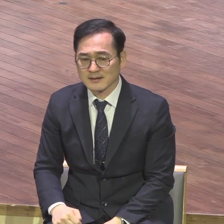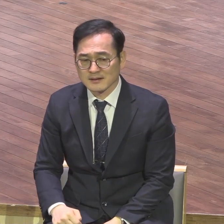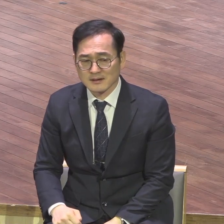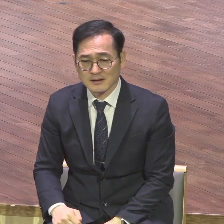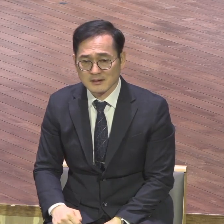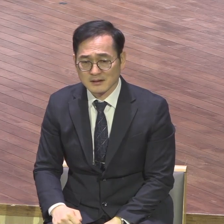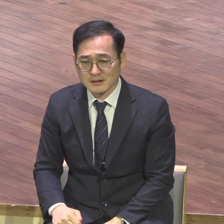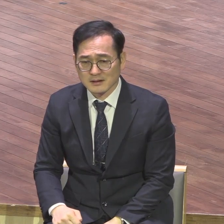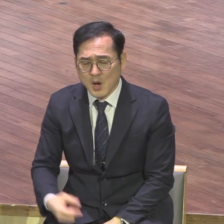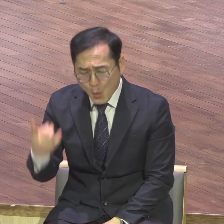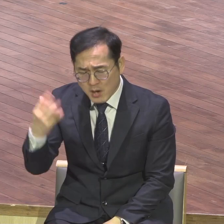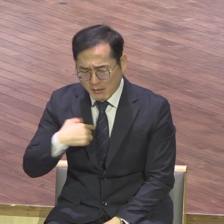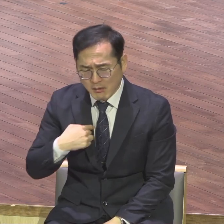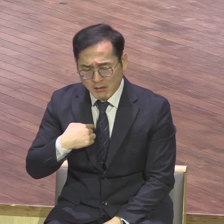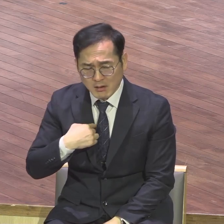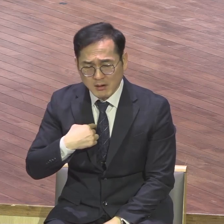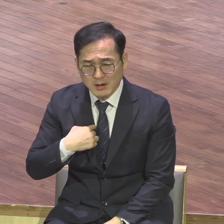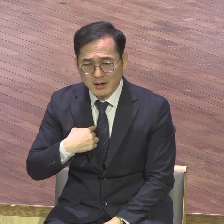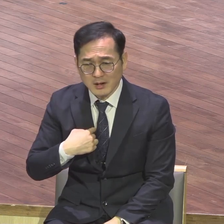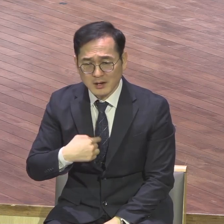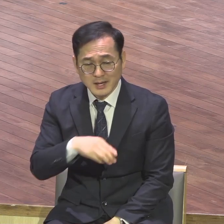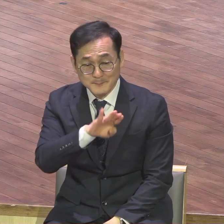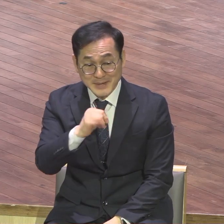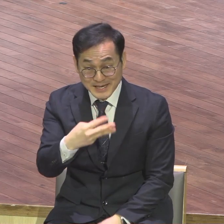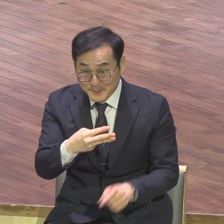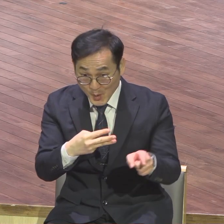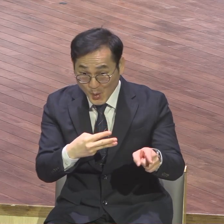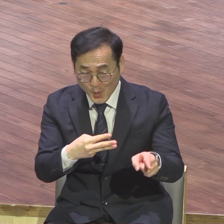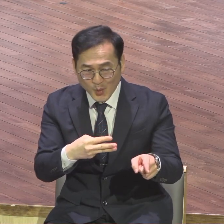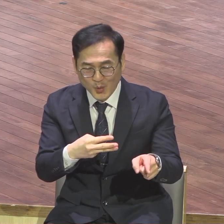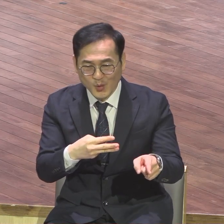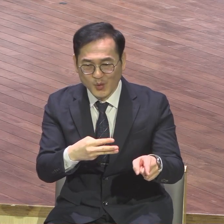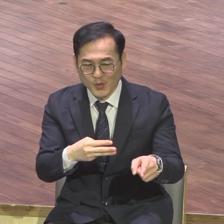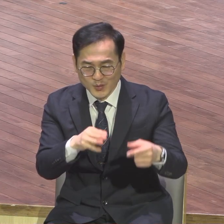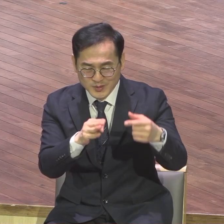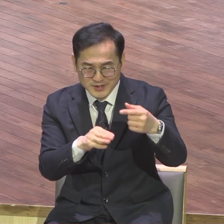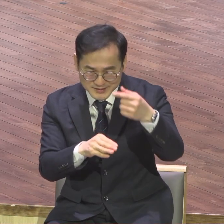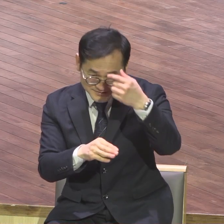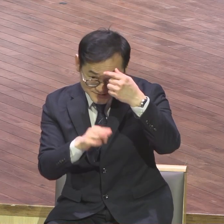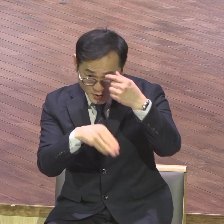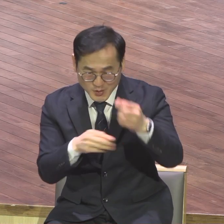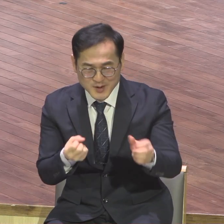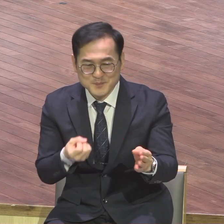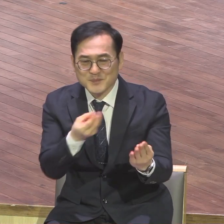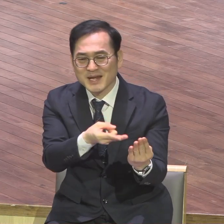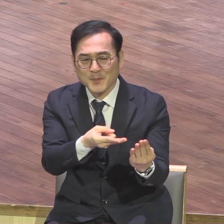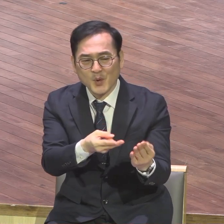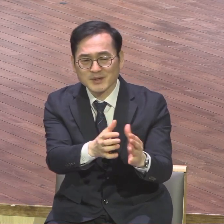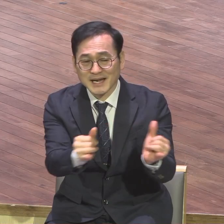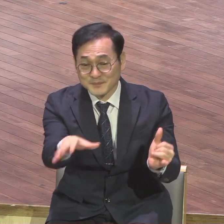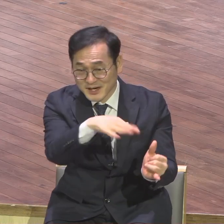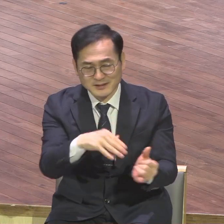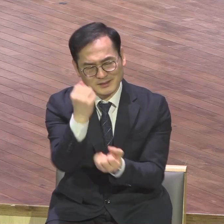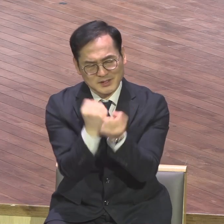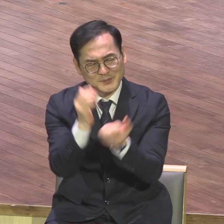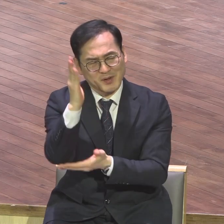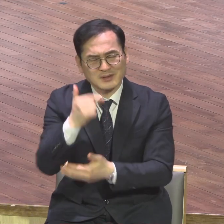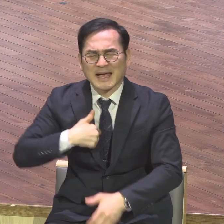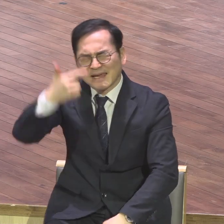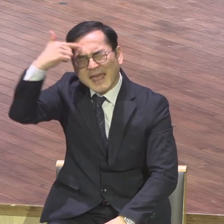빌립보 교 성도들에게 좀 더 사실적으로 이해를 돕고 있는 내용입니다. 자신의 이 과거를